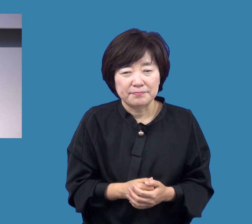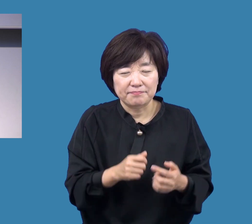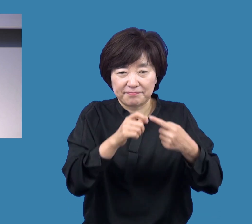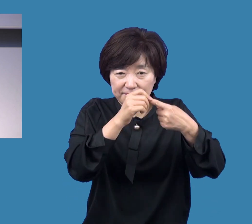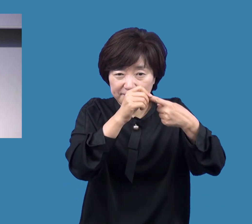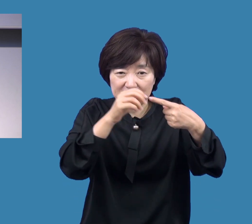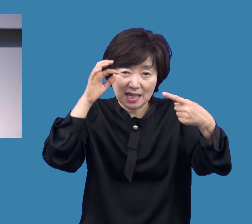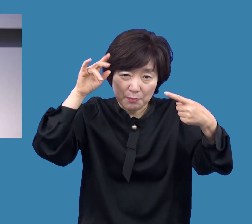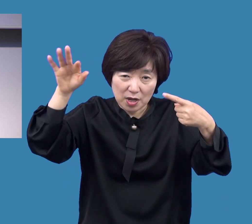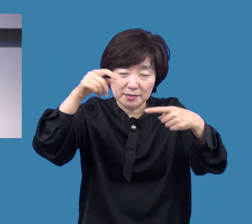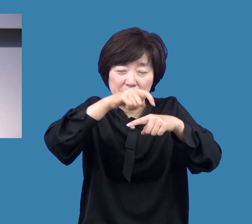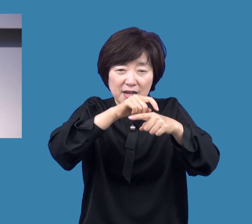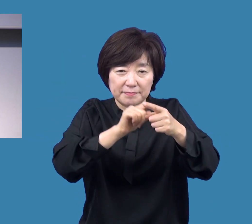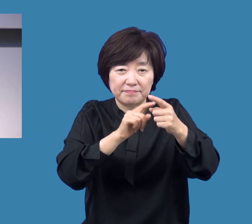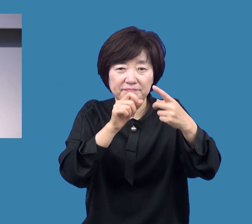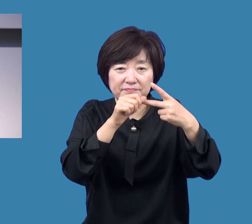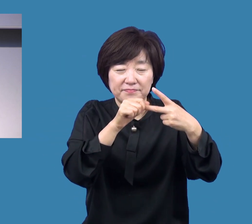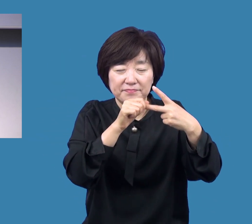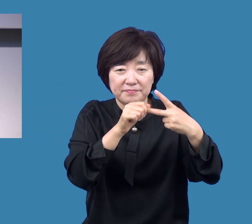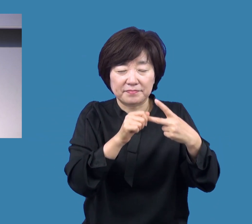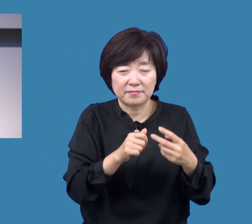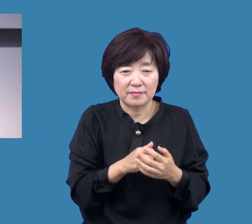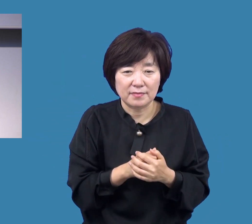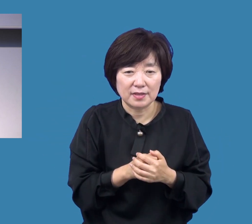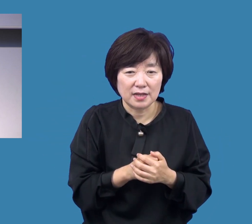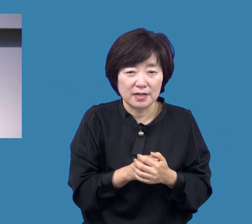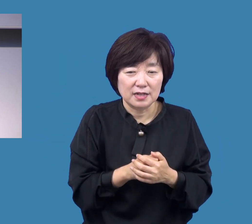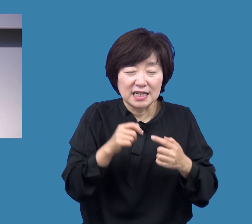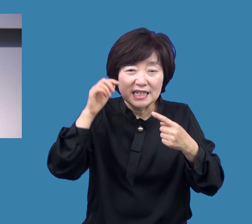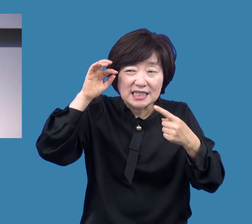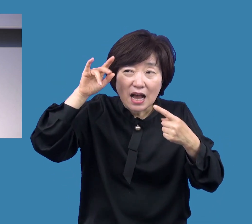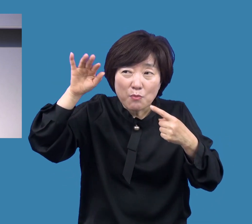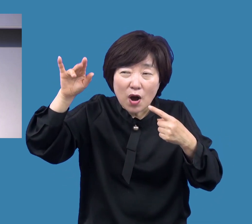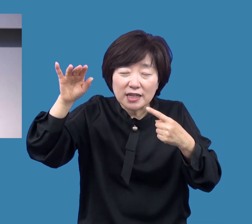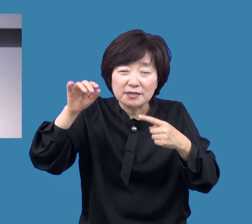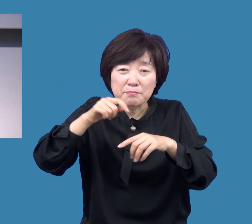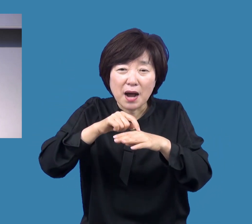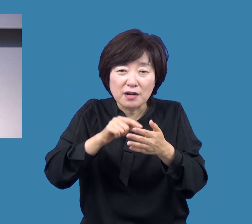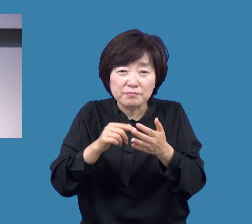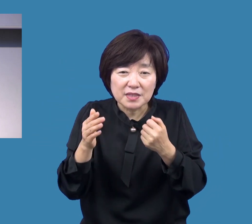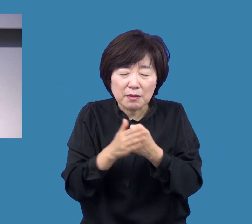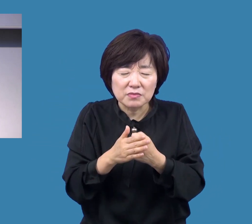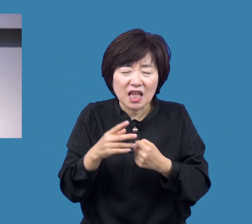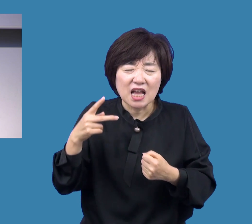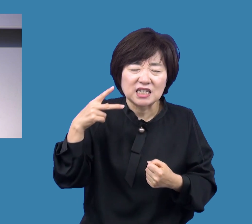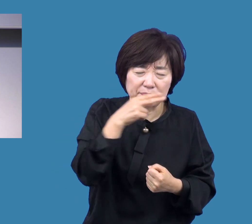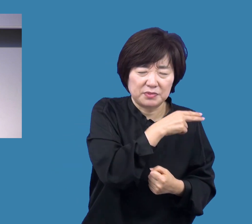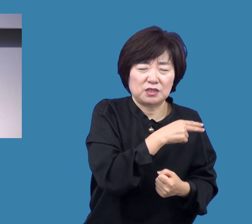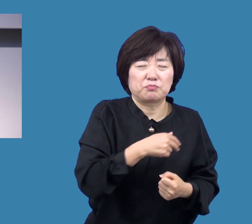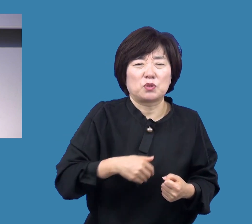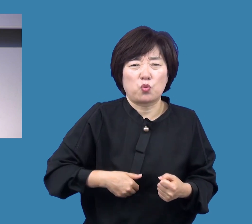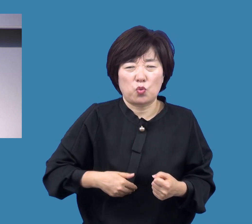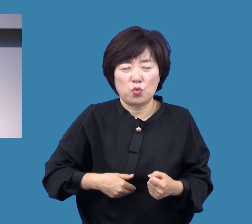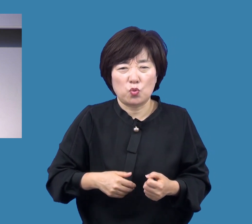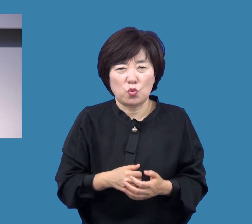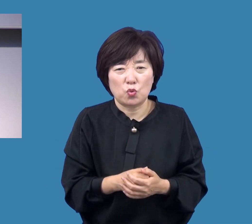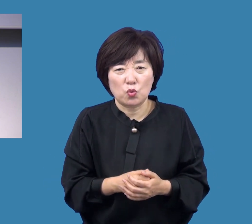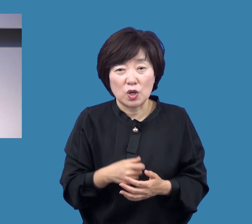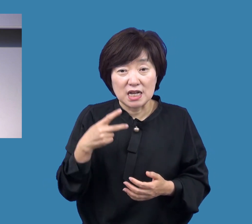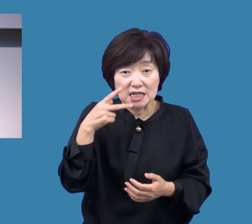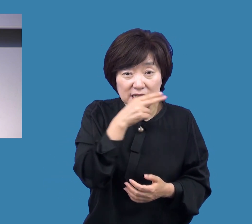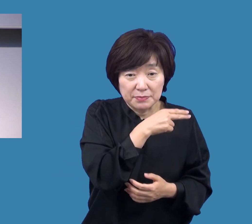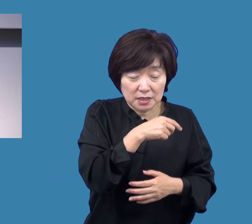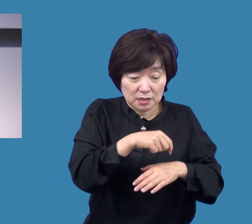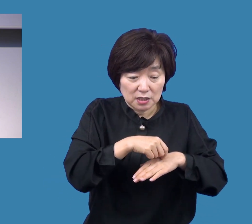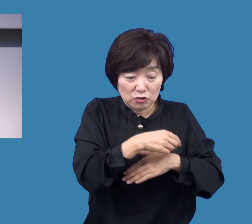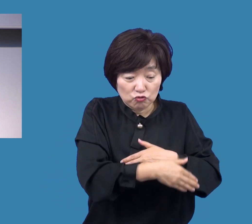돼요. 그래서 이 사모하는 간절한 마음 때문에 때로는 금식이 도움이 되기도 합니다. 금식은요 우리 육의